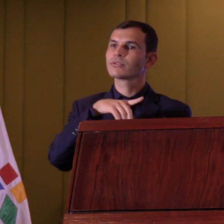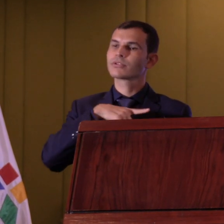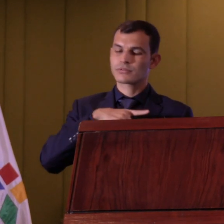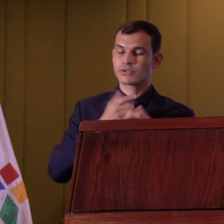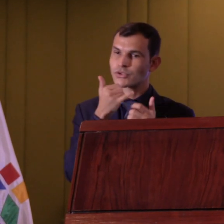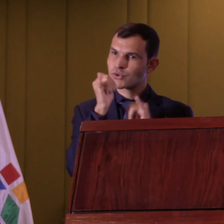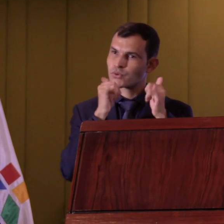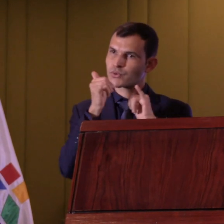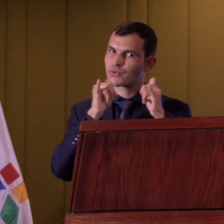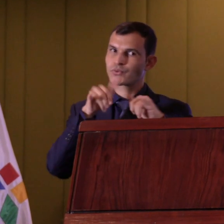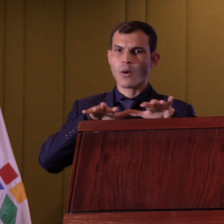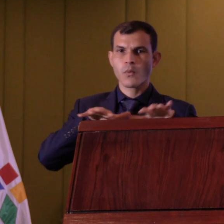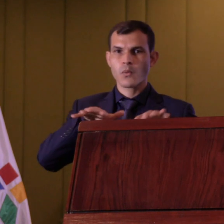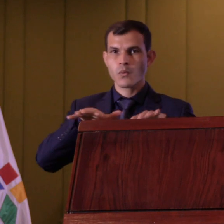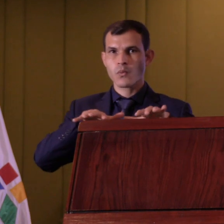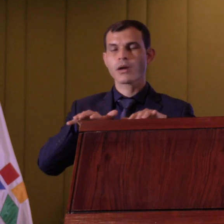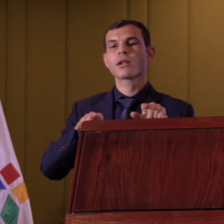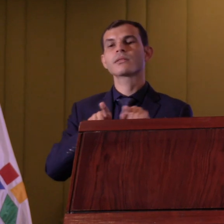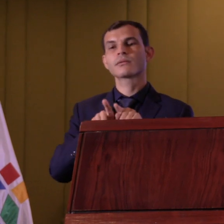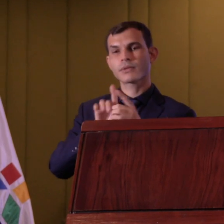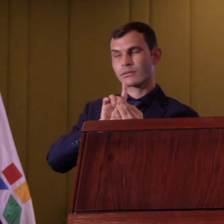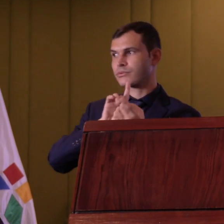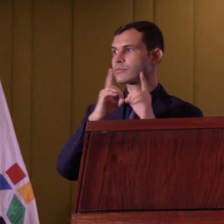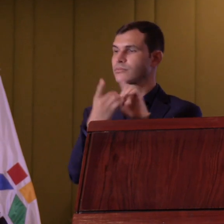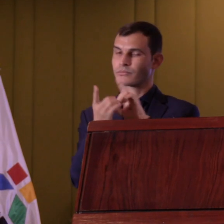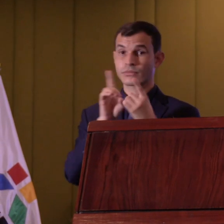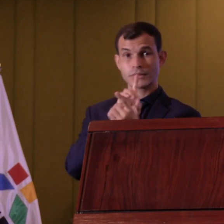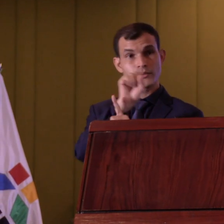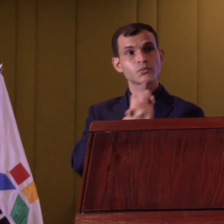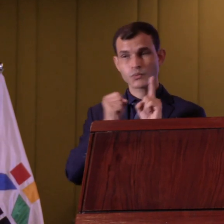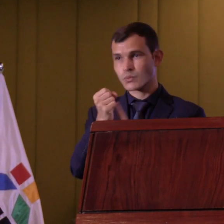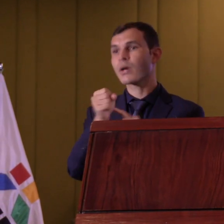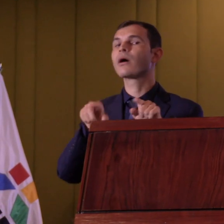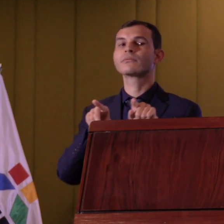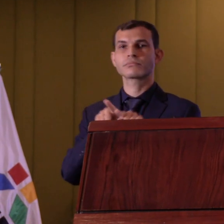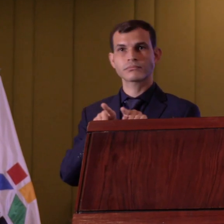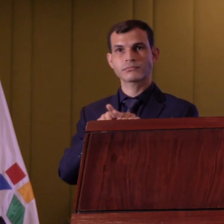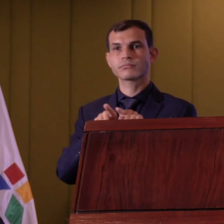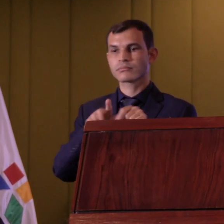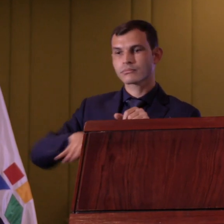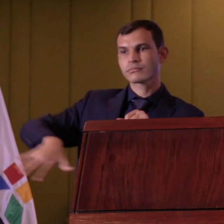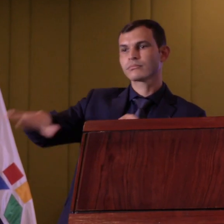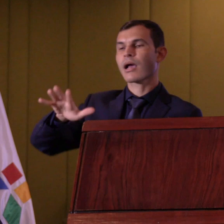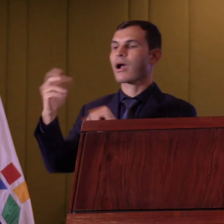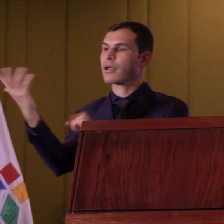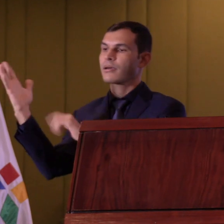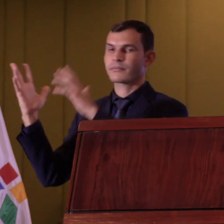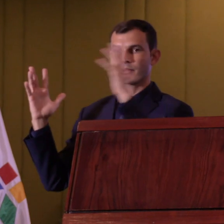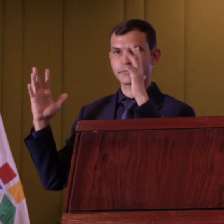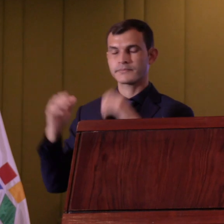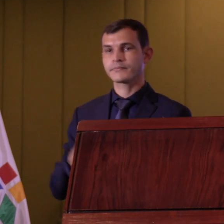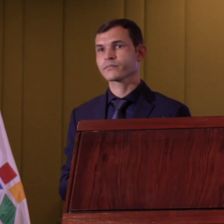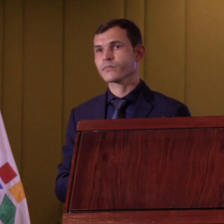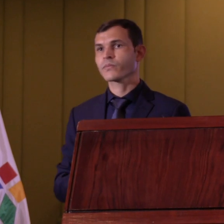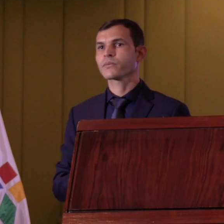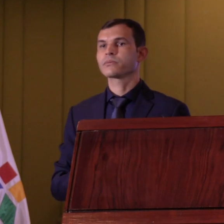energia, diplomacia social e ambiental. Geração de energia, visto ser a líder